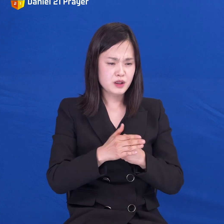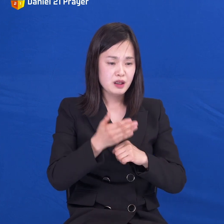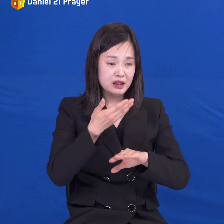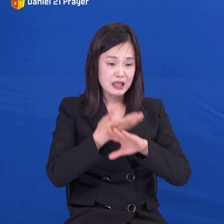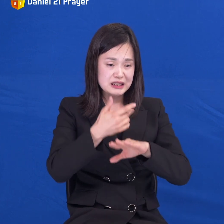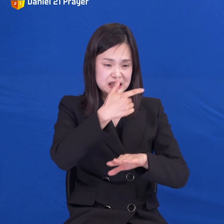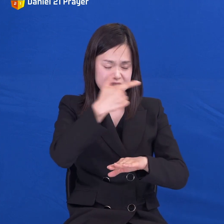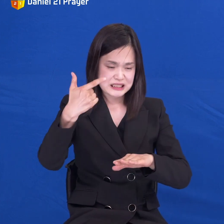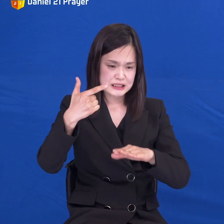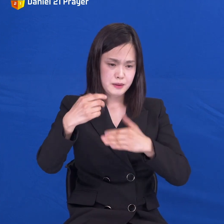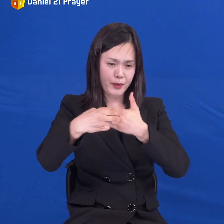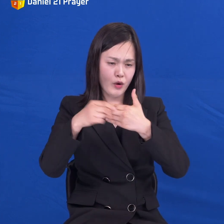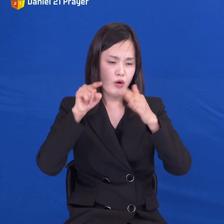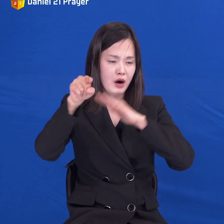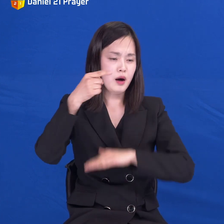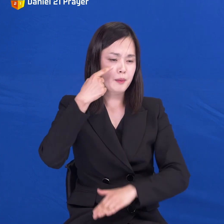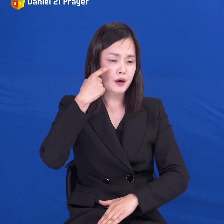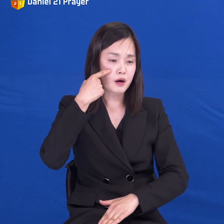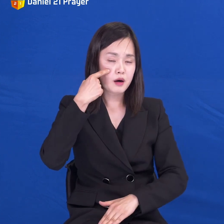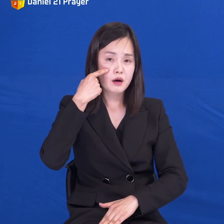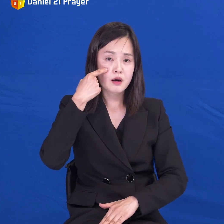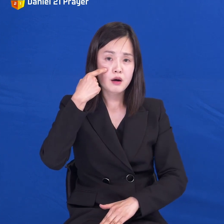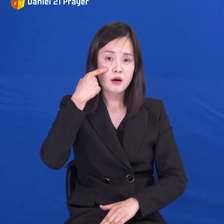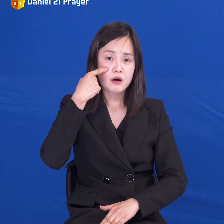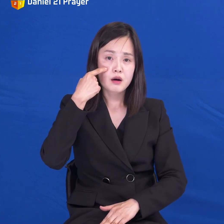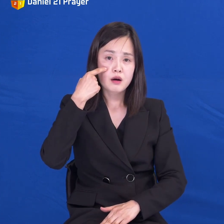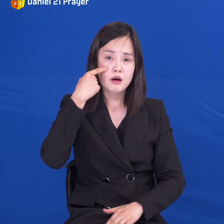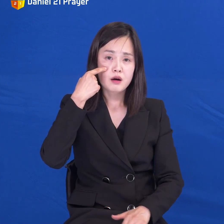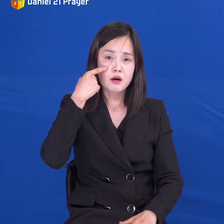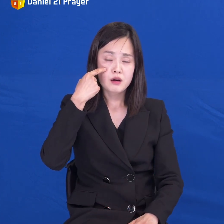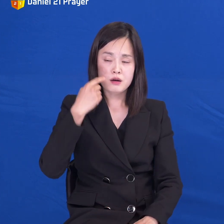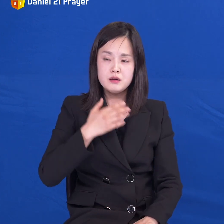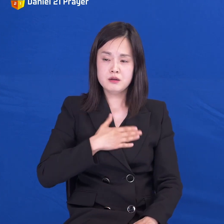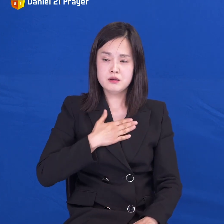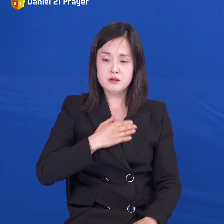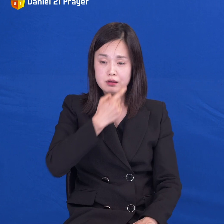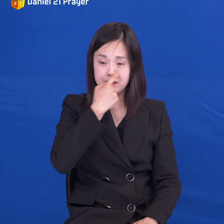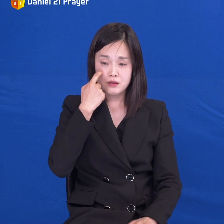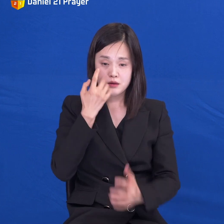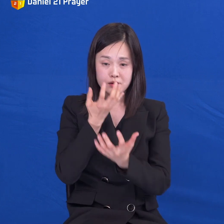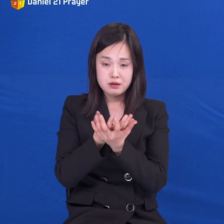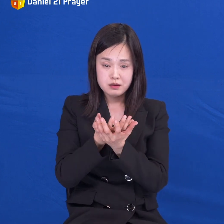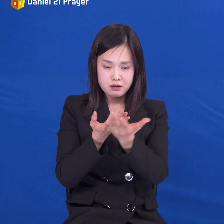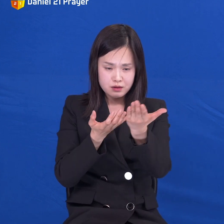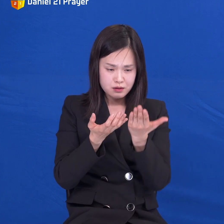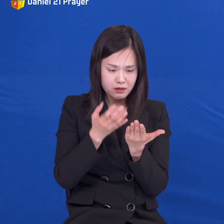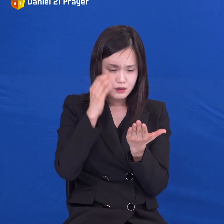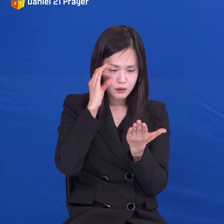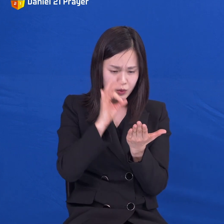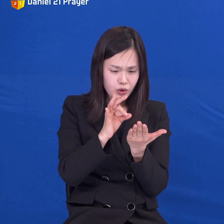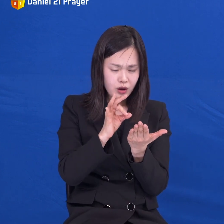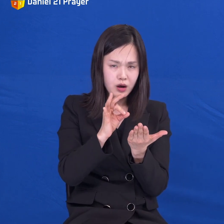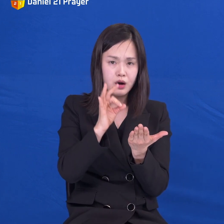써주시더라고요. 그래서 나오면서 제가 네트를 안 봤어야 되는데 보니까 암이 의심된다는 거예요.